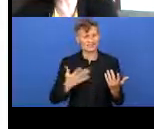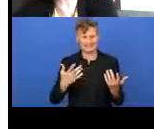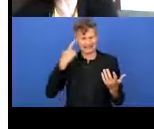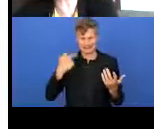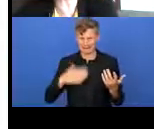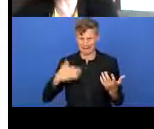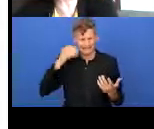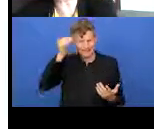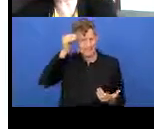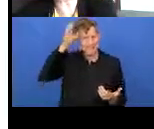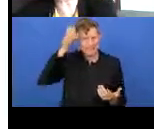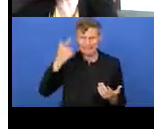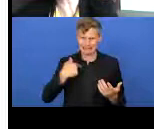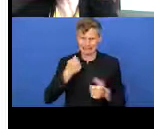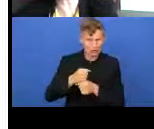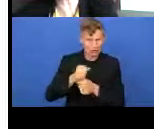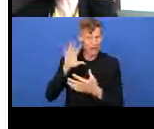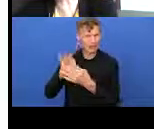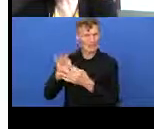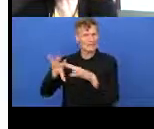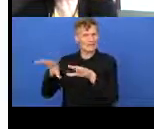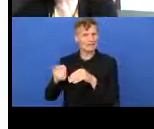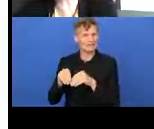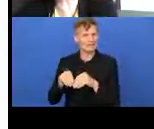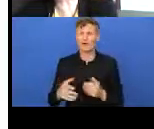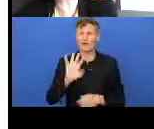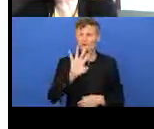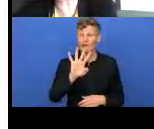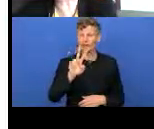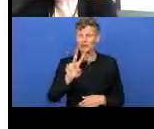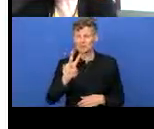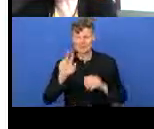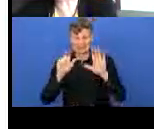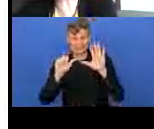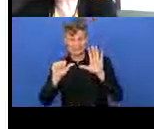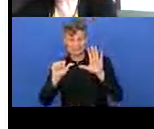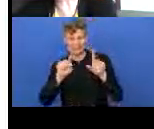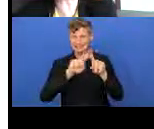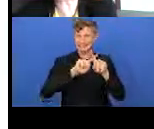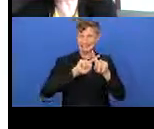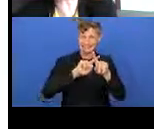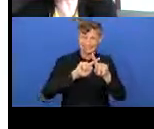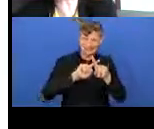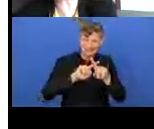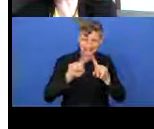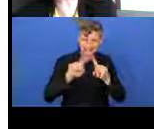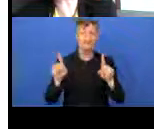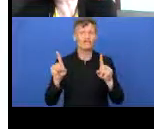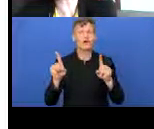Il faut donc développer des compétences particulières, comme celle de travailler avec des familles. Deux tiers